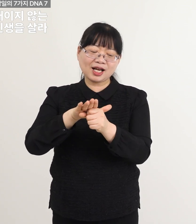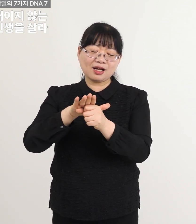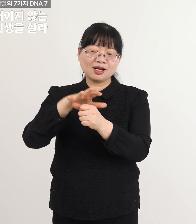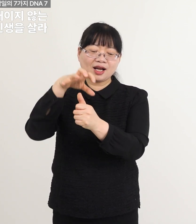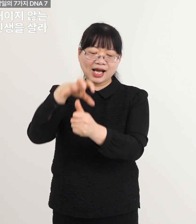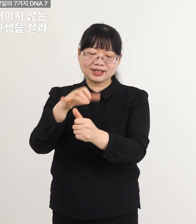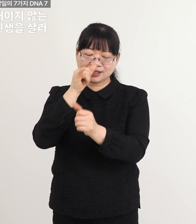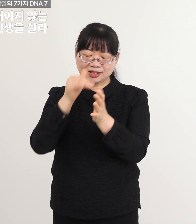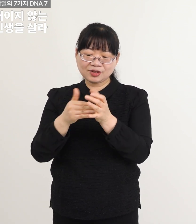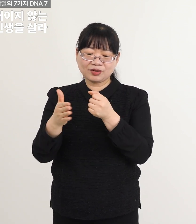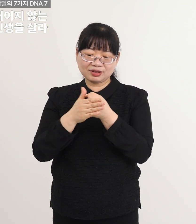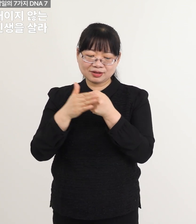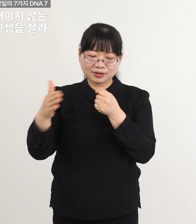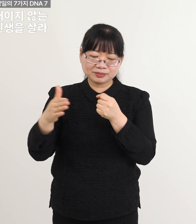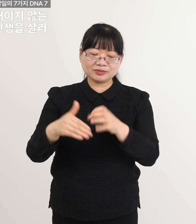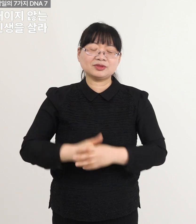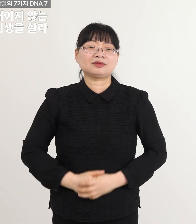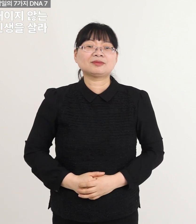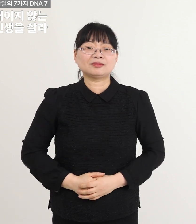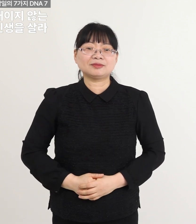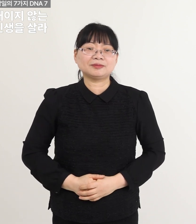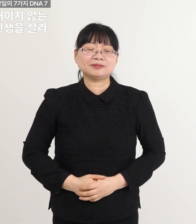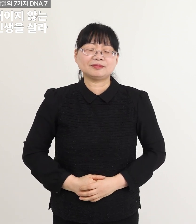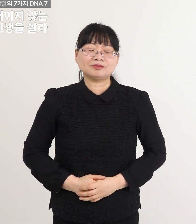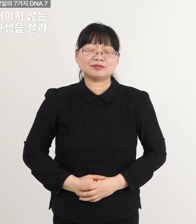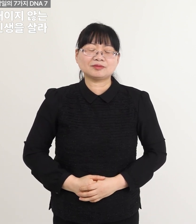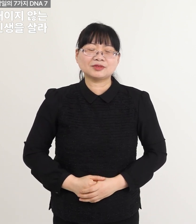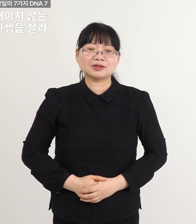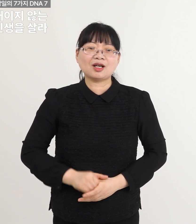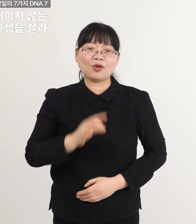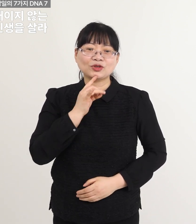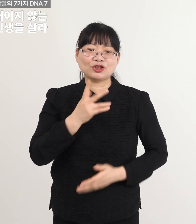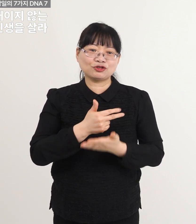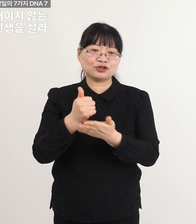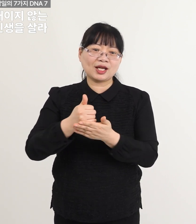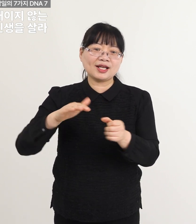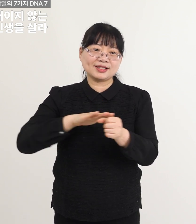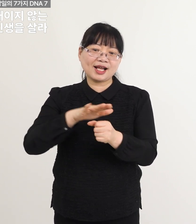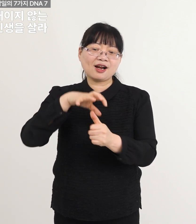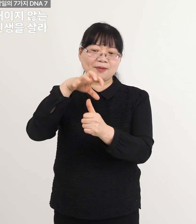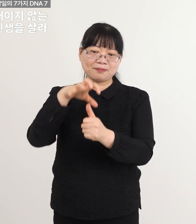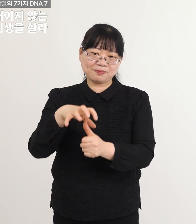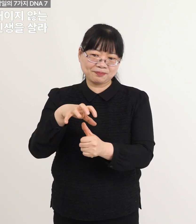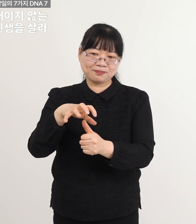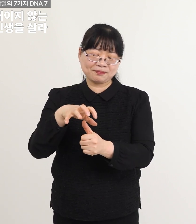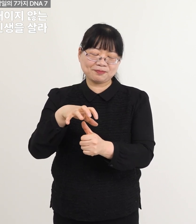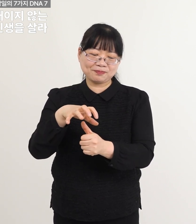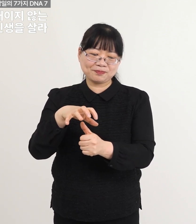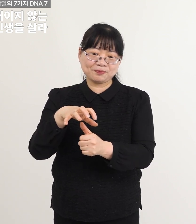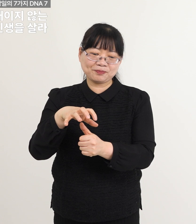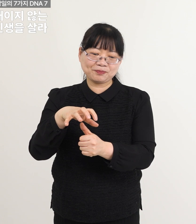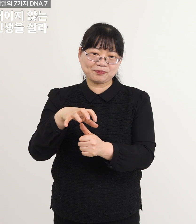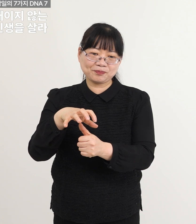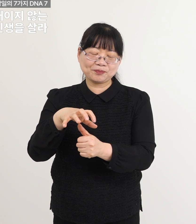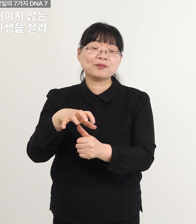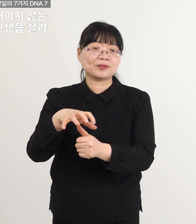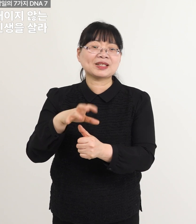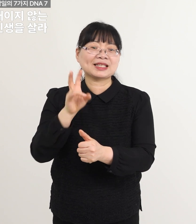있었기 때문입니다. 오늘 오직 주의 사랑에 매여